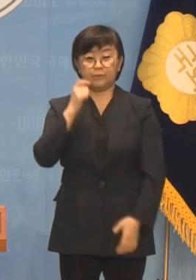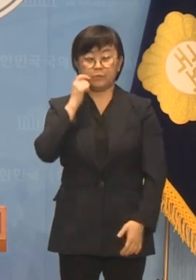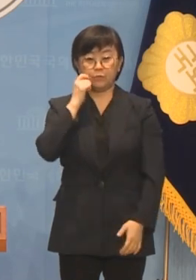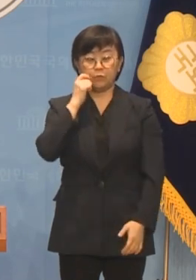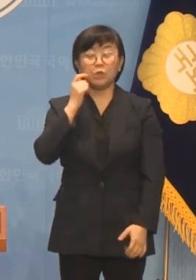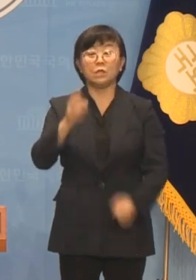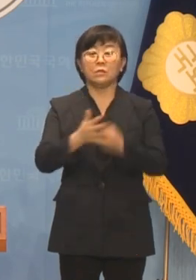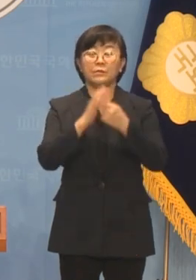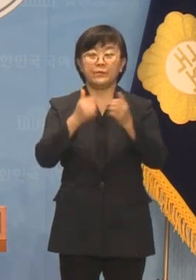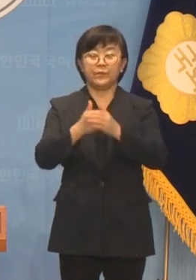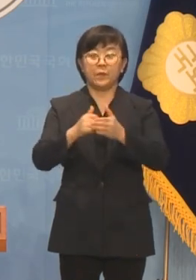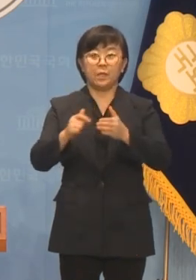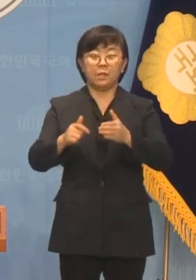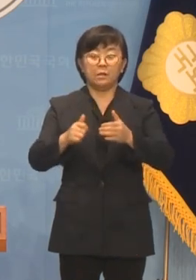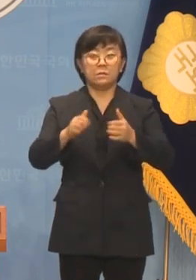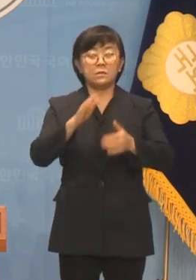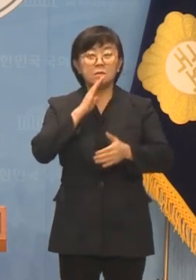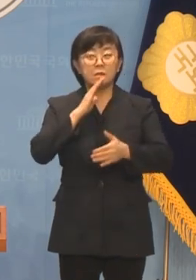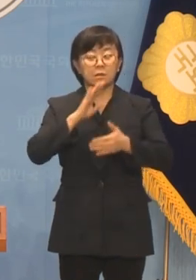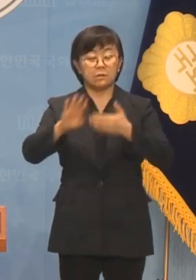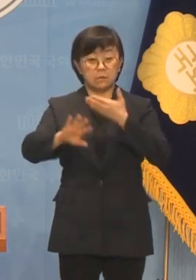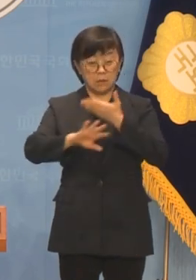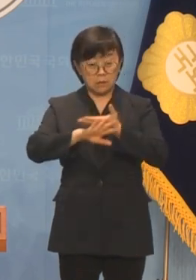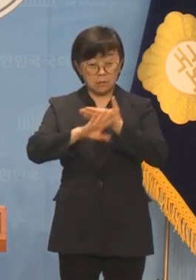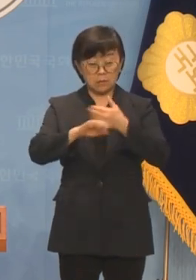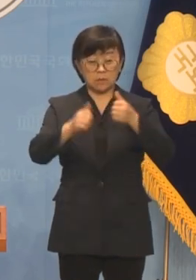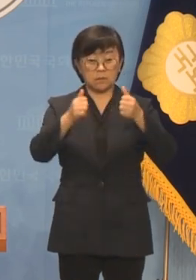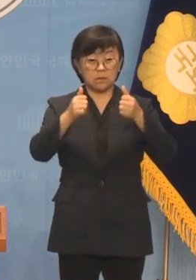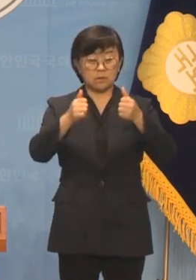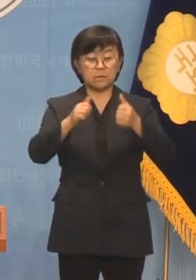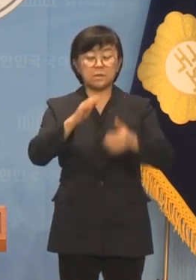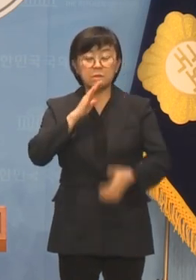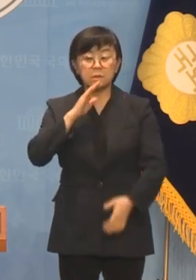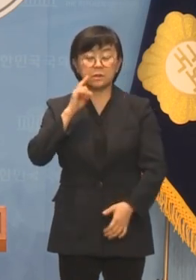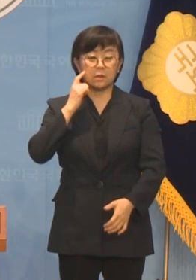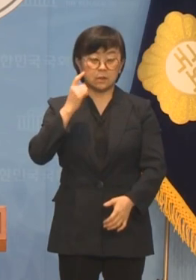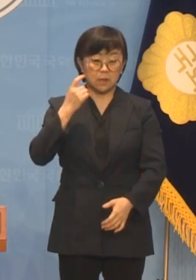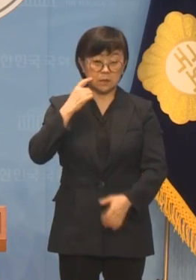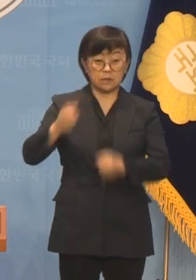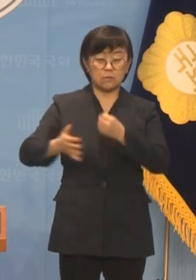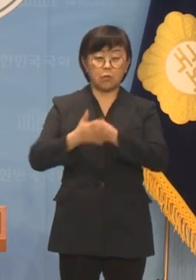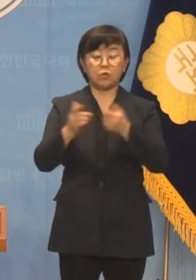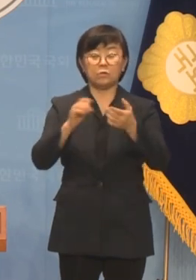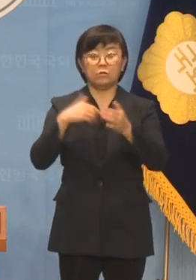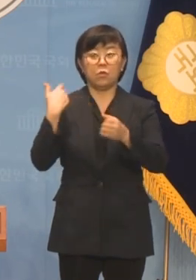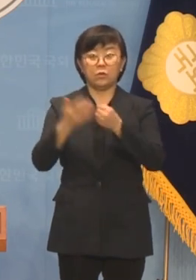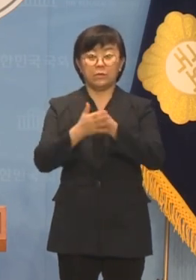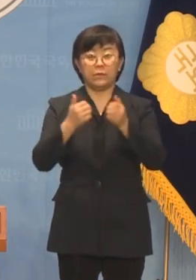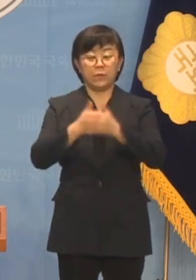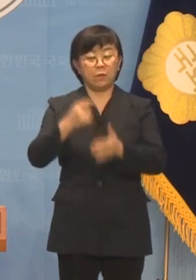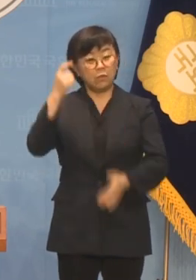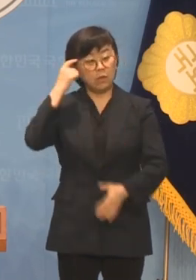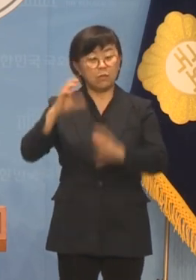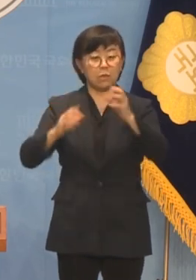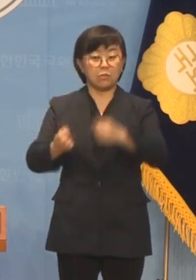재판부는 사실과 다른 보도인지 진위가 가려지지 않았는데 무엇을 근거로 외교부에 손을 들어주었습니까?